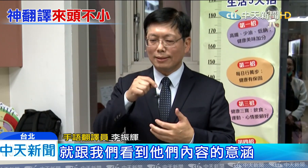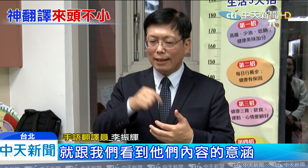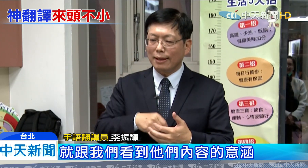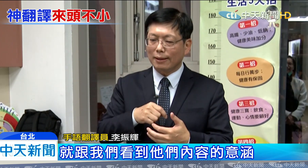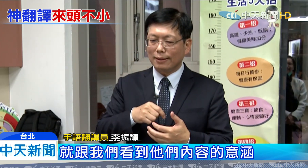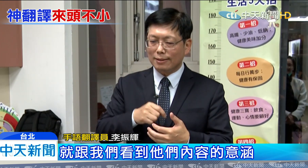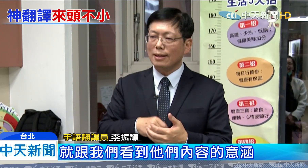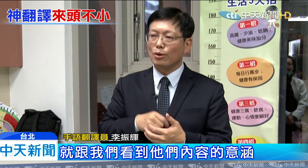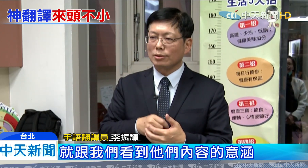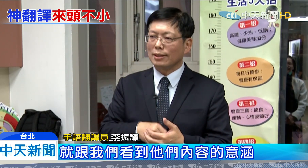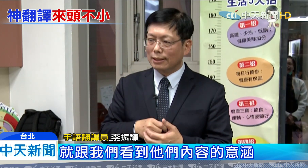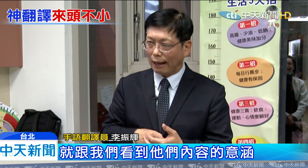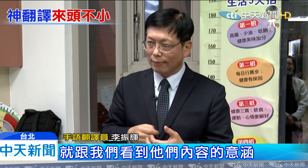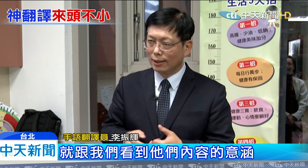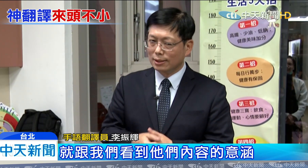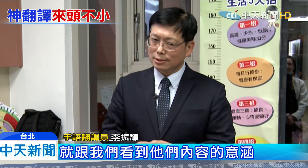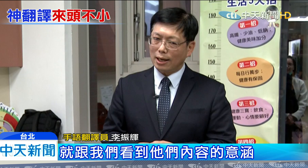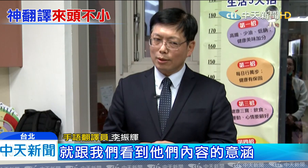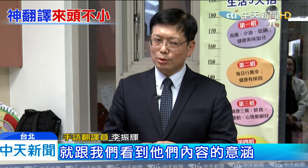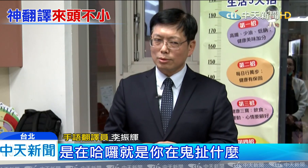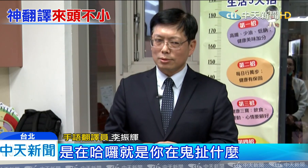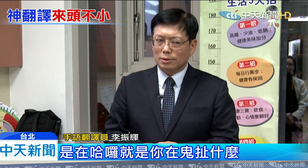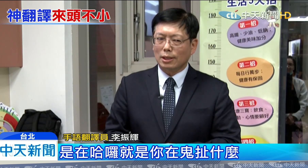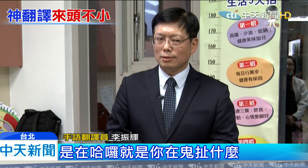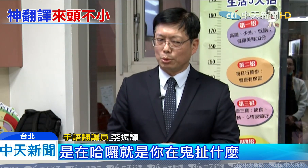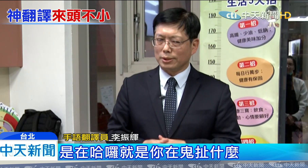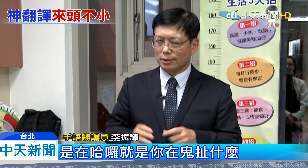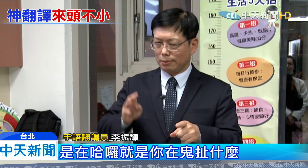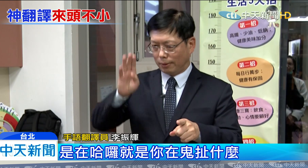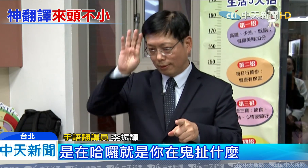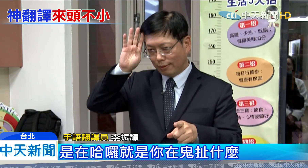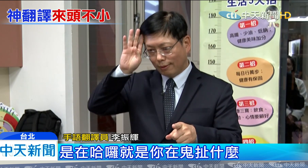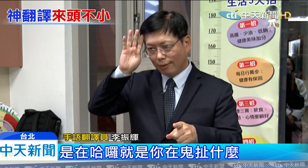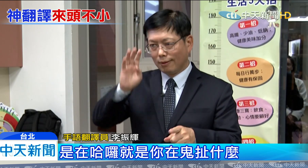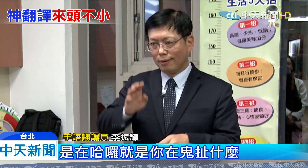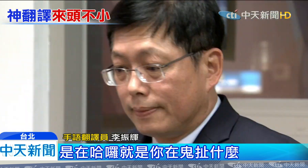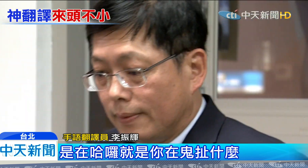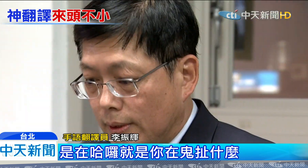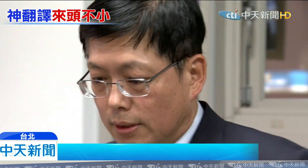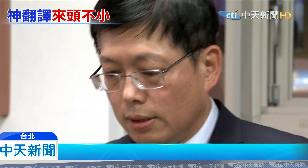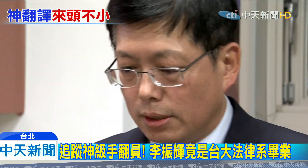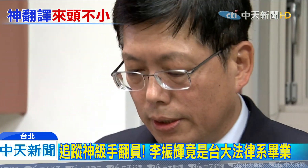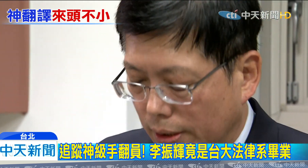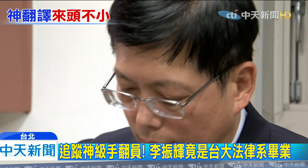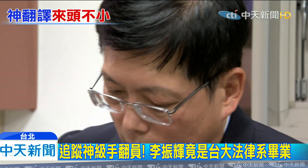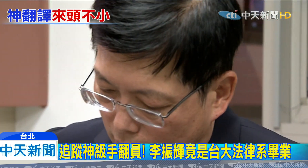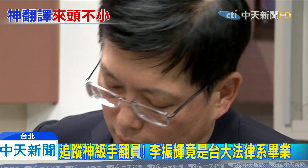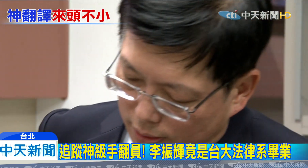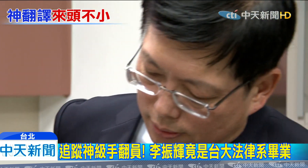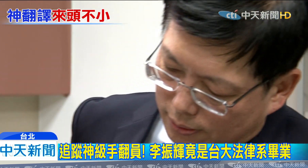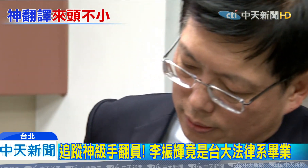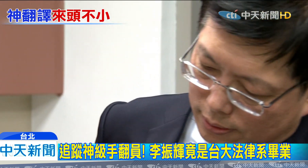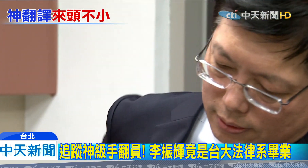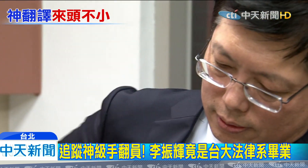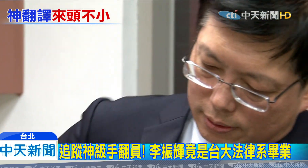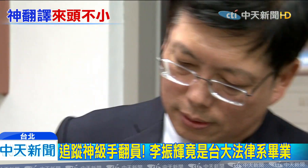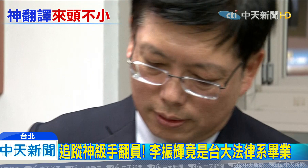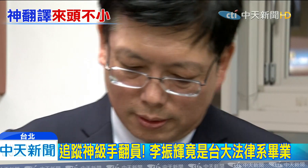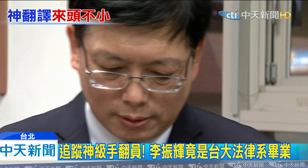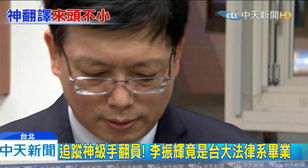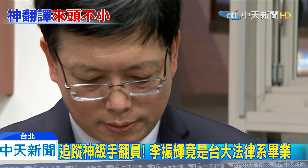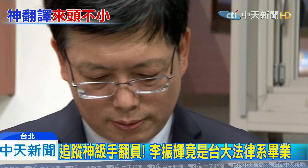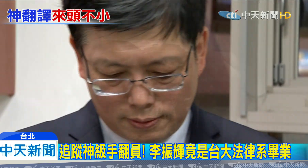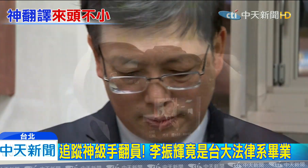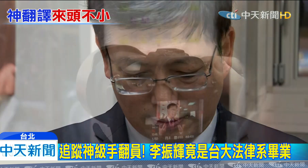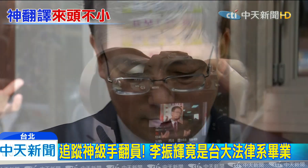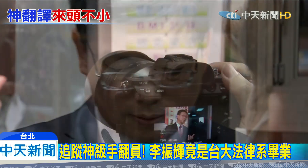的内容的意涵，是在 hello 是说你在鬼扯什么。 从做中学者精进自己，李正辉不走